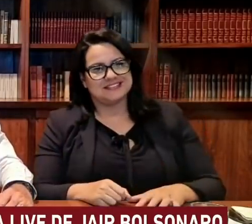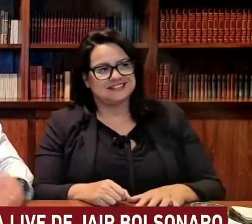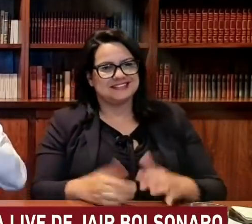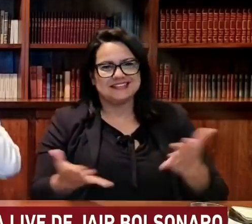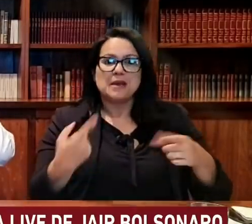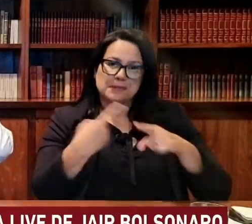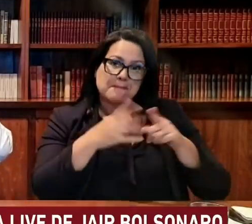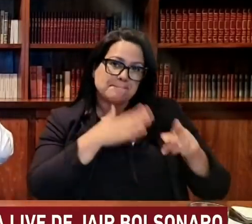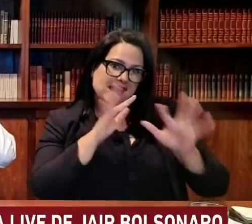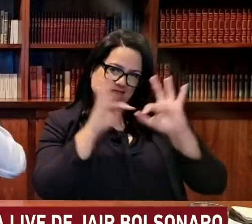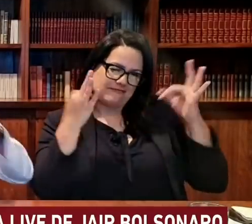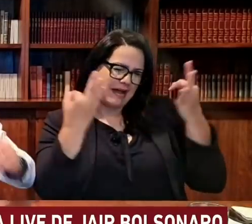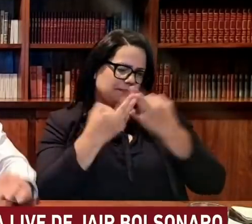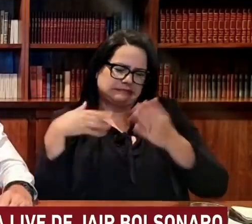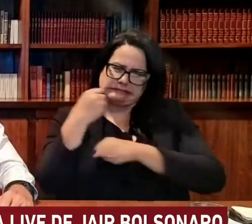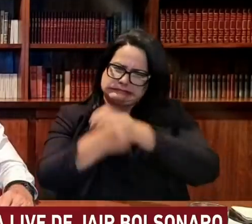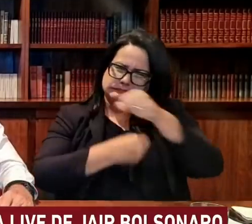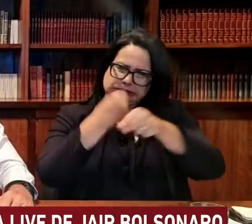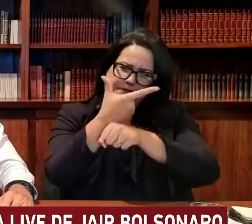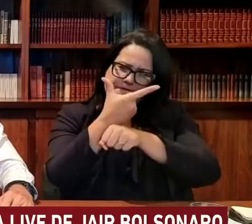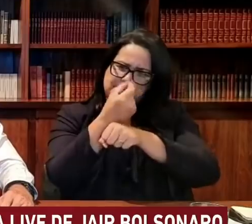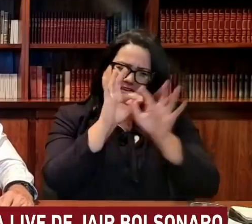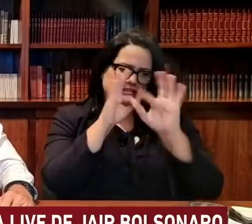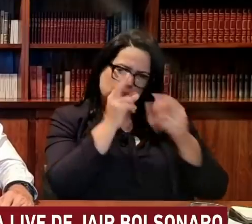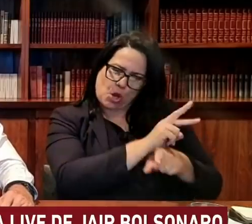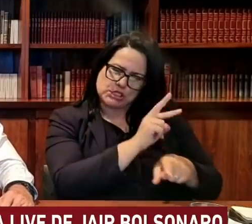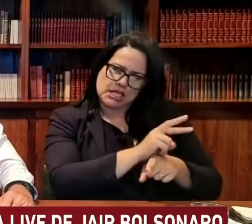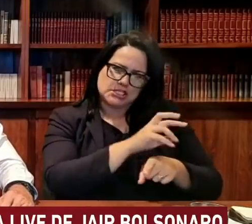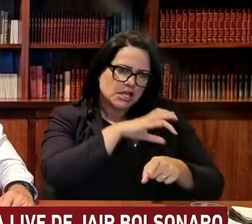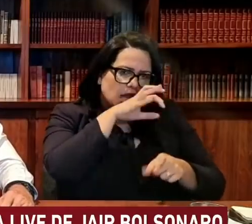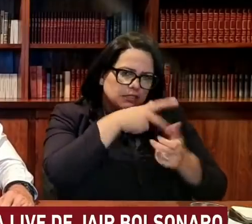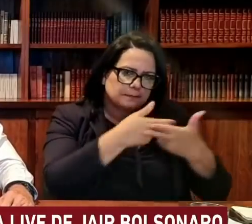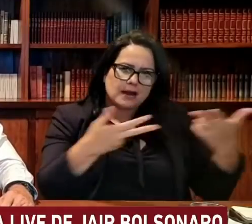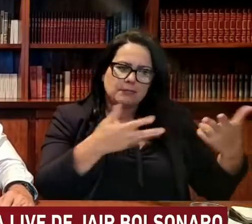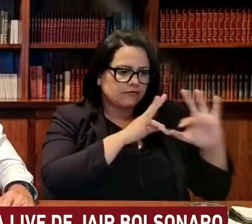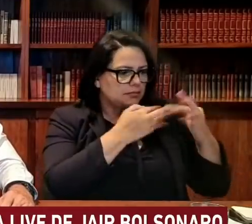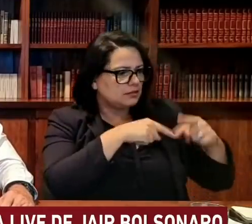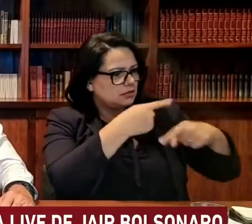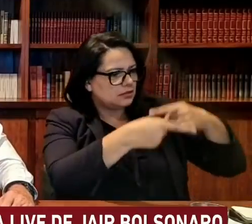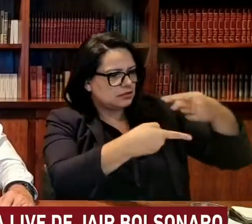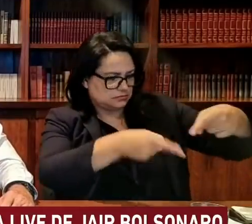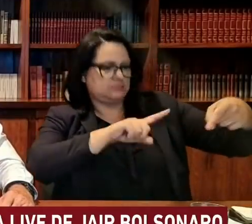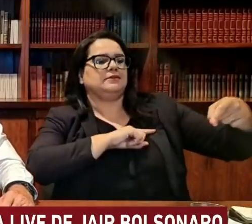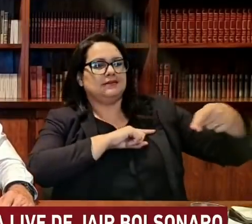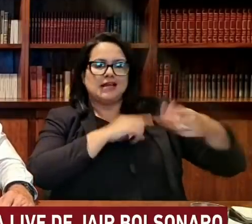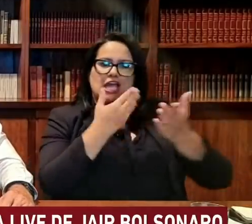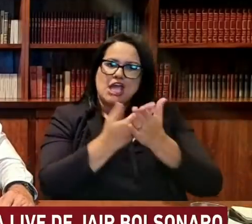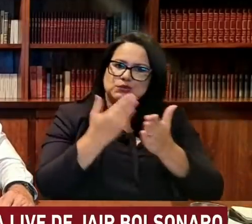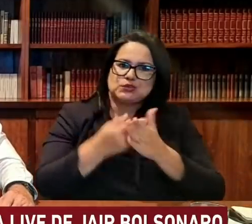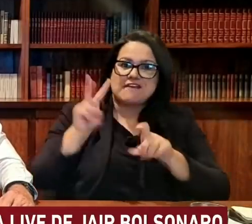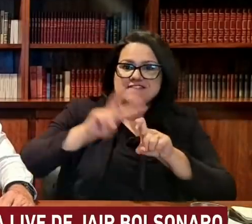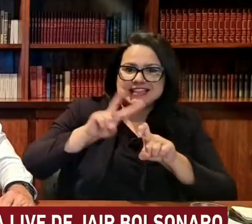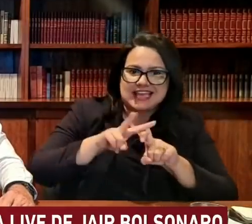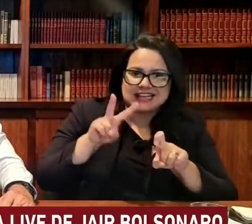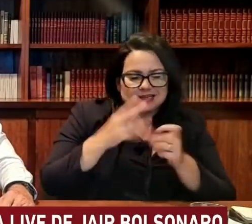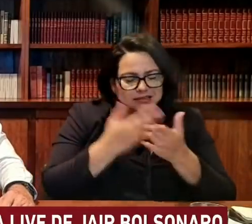Na verdade, minha família tá na causa animal há mais de 20 anos, né? Tá. E aí veio de família, de geração, e aí eu cresci nesse meio. Eu comecei a estudar medicina veterinária